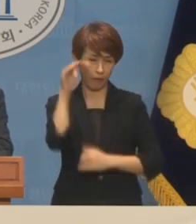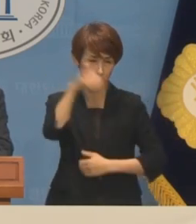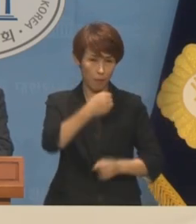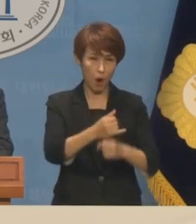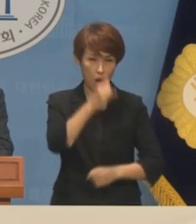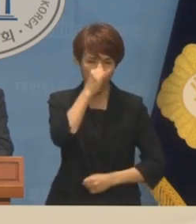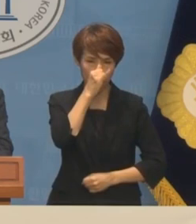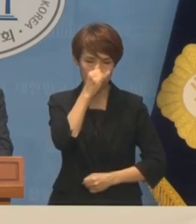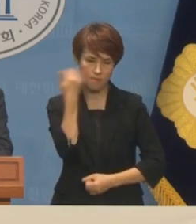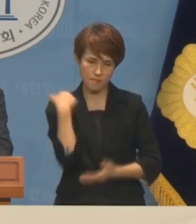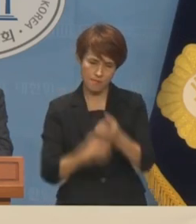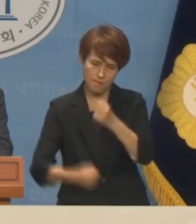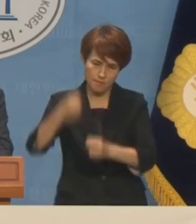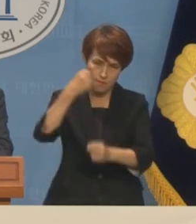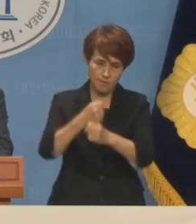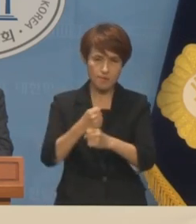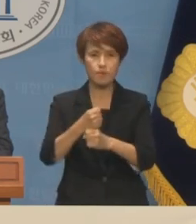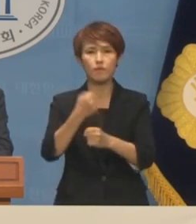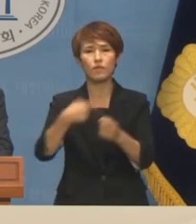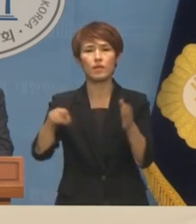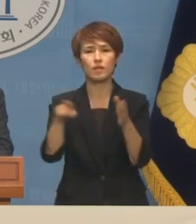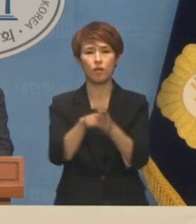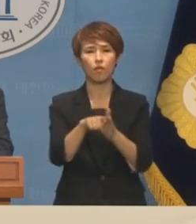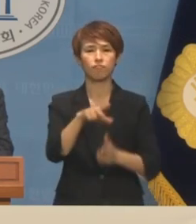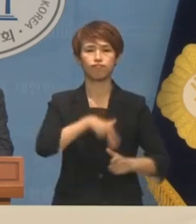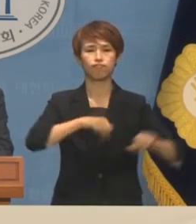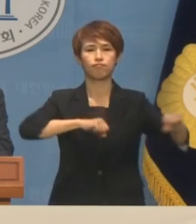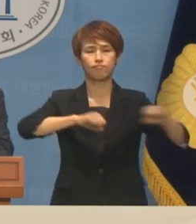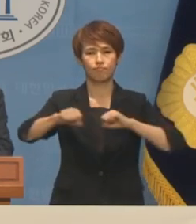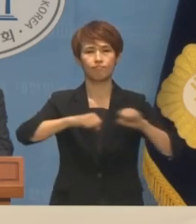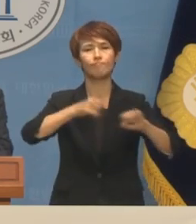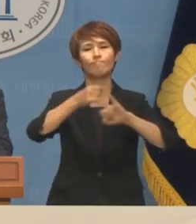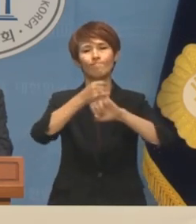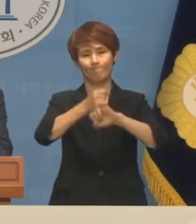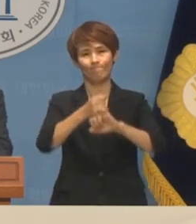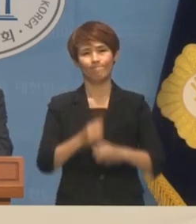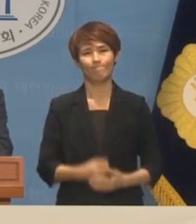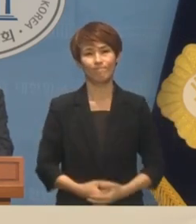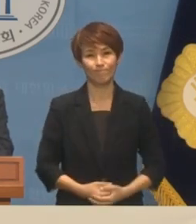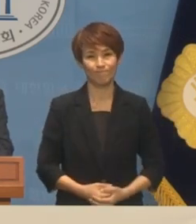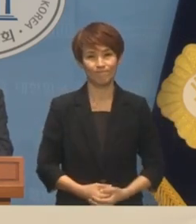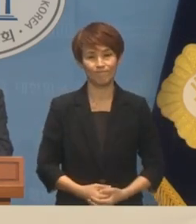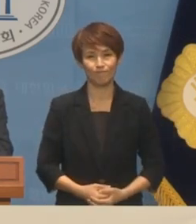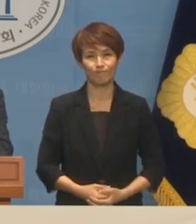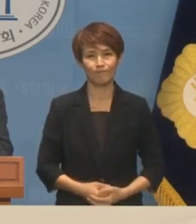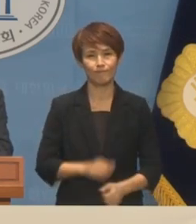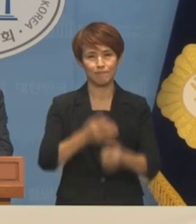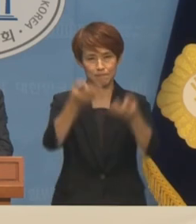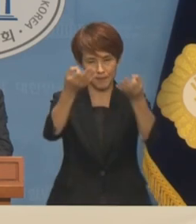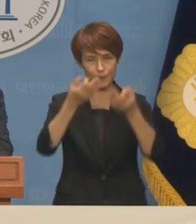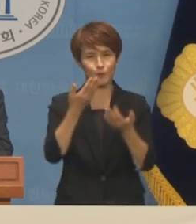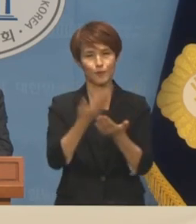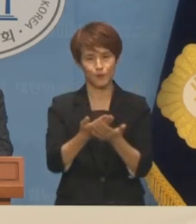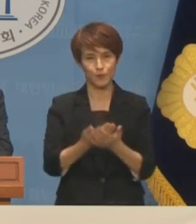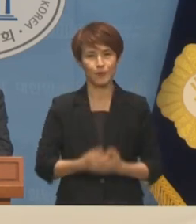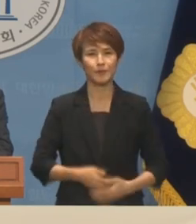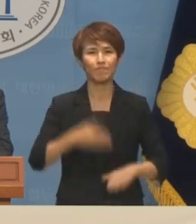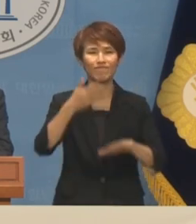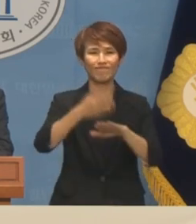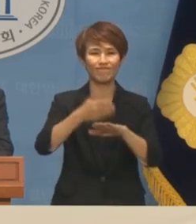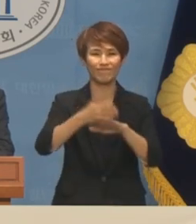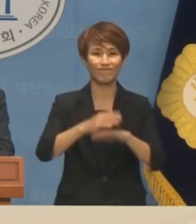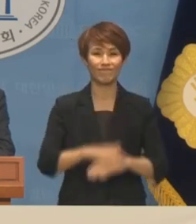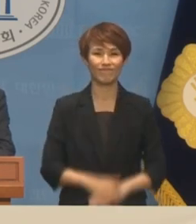위한 의정활동에 적극적으로 매진하도록 하겠습니다. 지켜봐 주십시오.